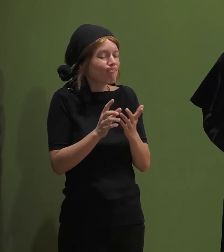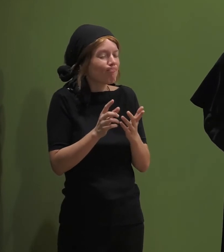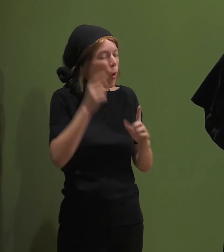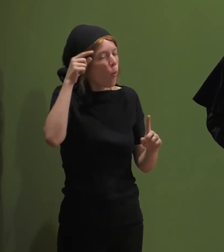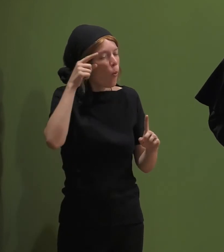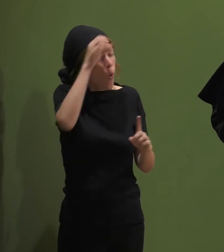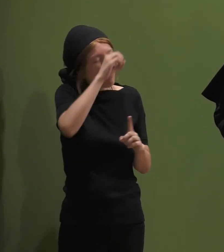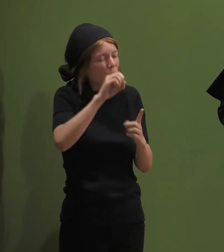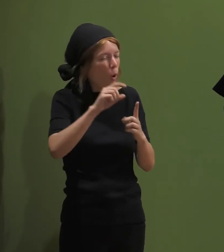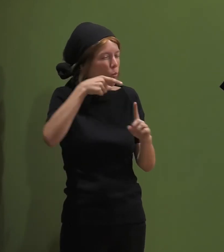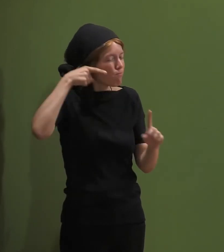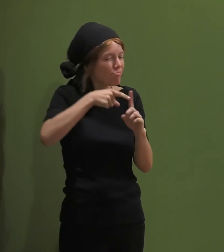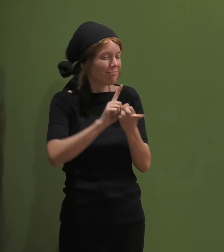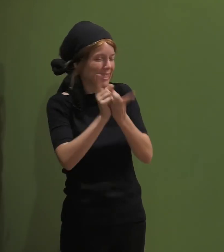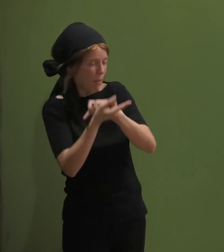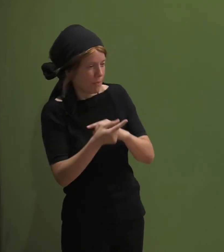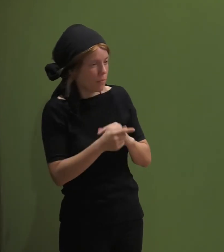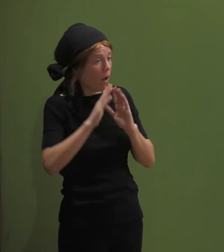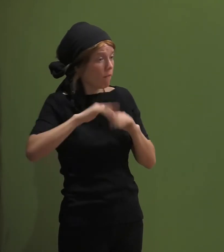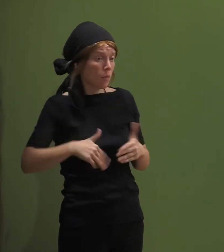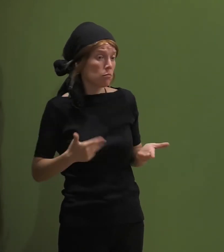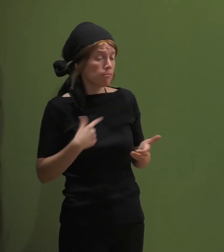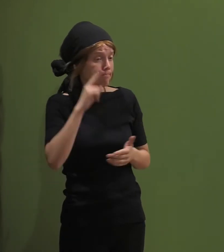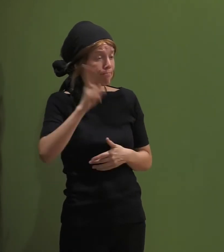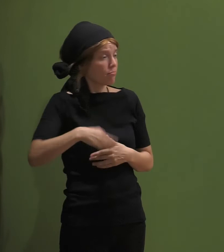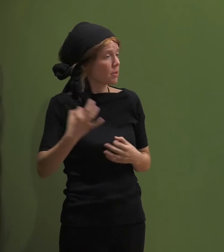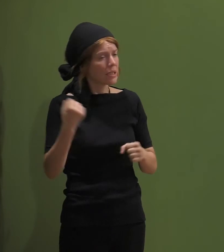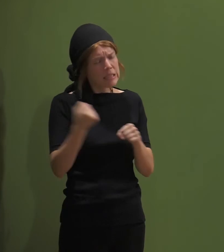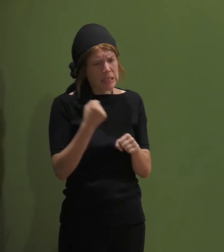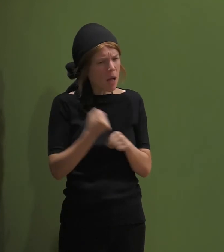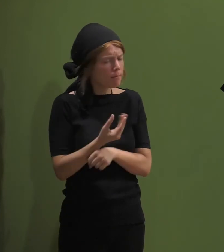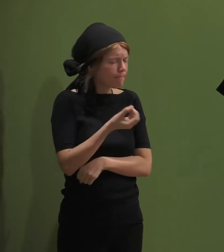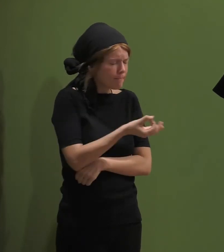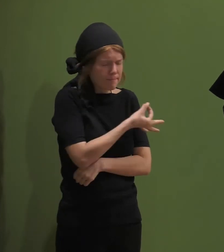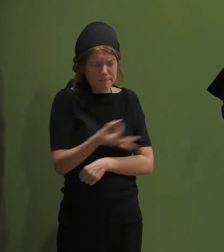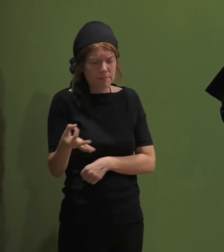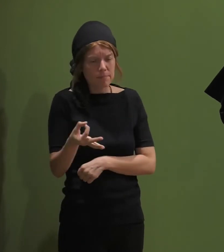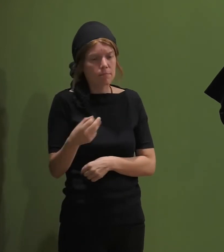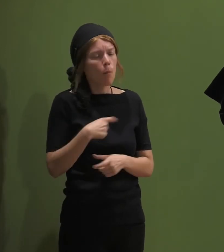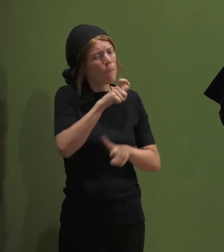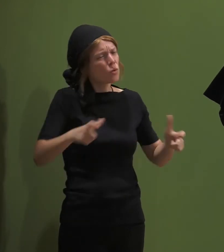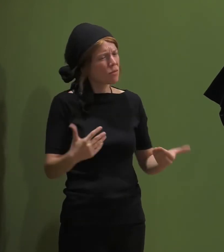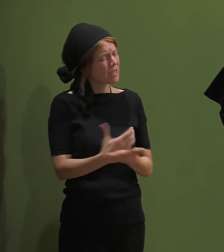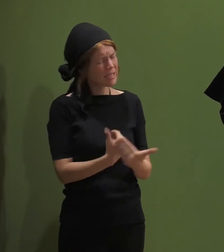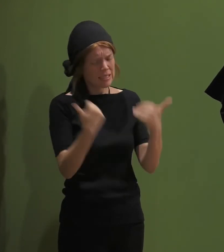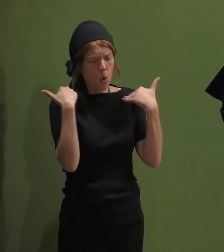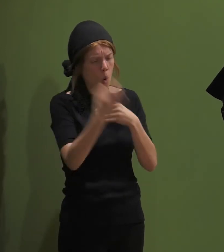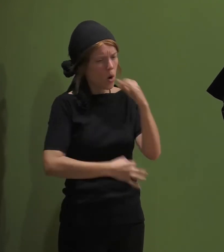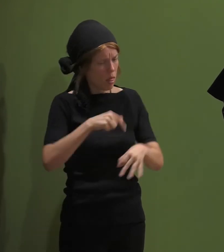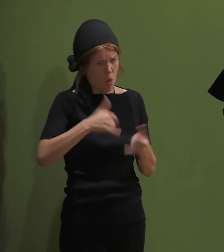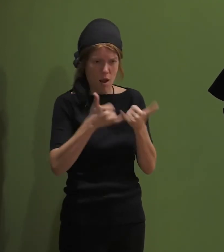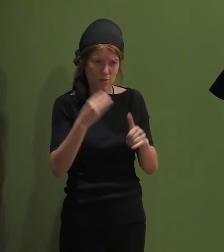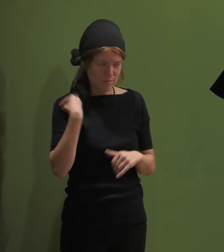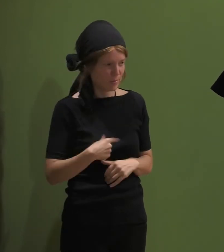retención de estudiantes. Finalmente, quiero reconocer el excelente trabajo de todas las personas encargadas de la organización de este